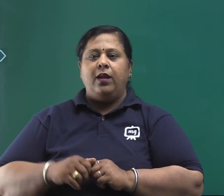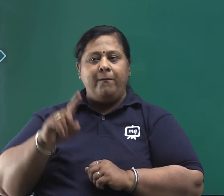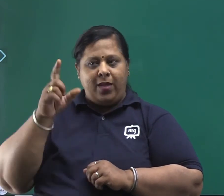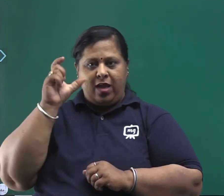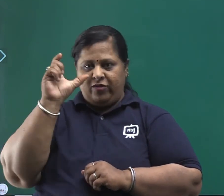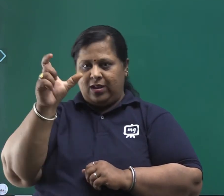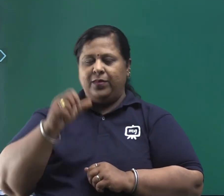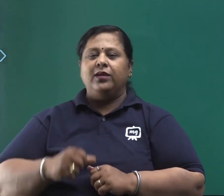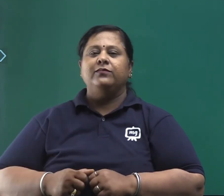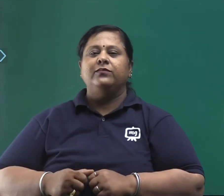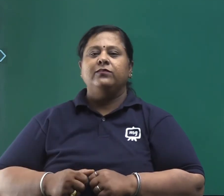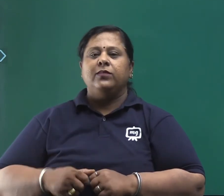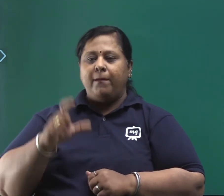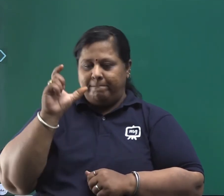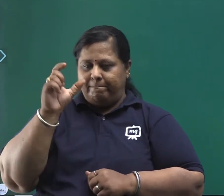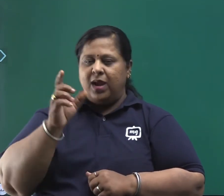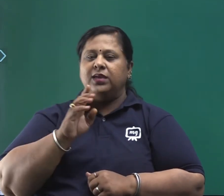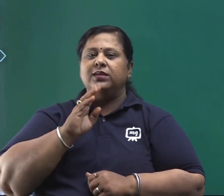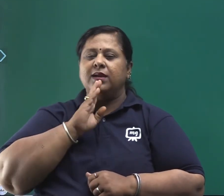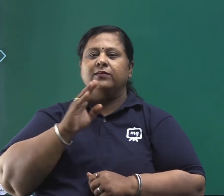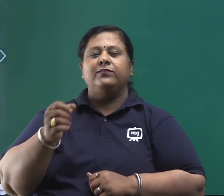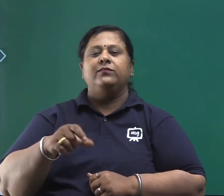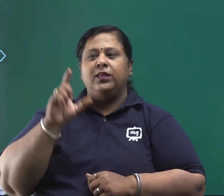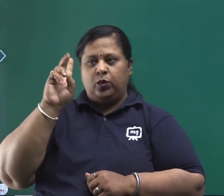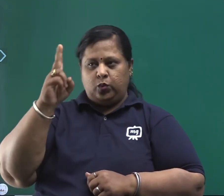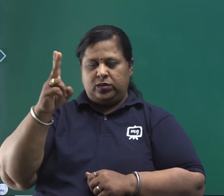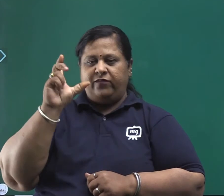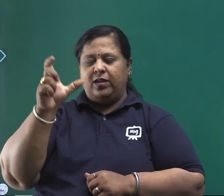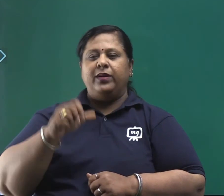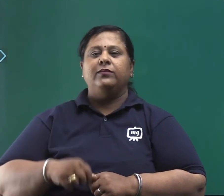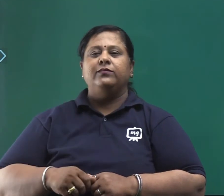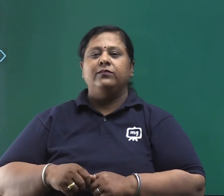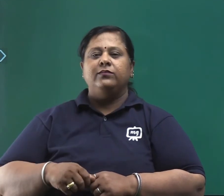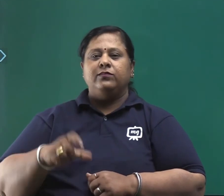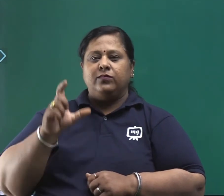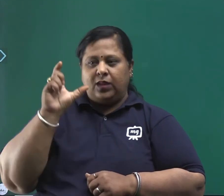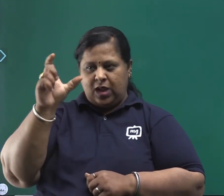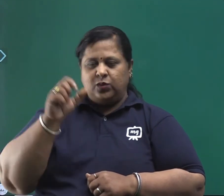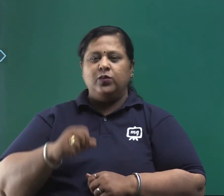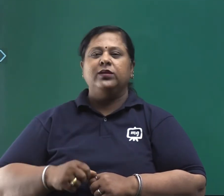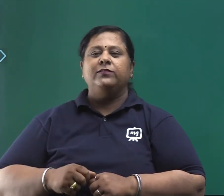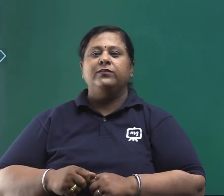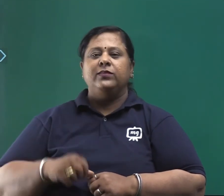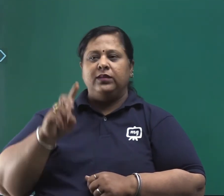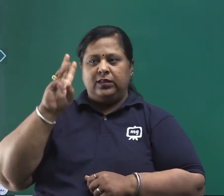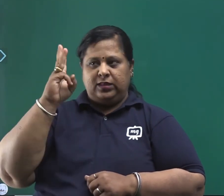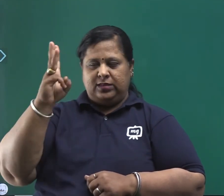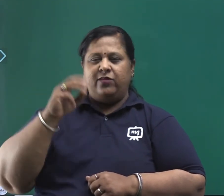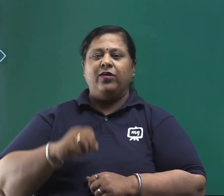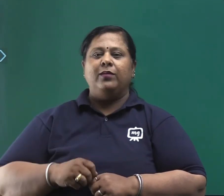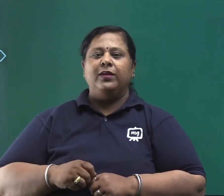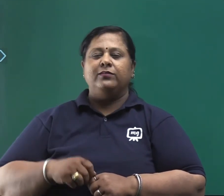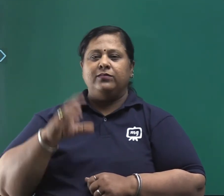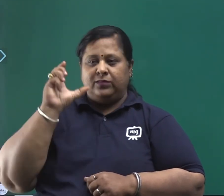पहला विकल्प है पानी से, दूसरा विकल्प है आंसुओं से, तीसरा विकल्प